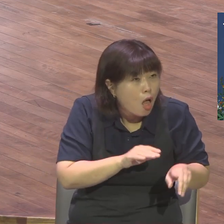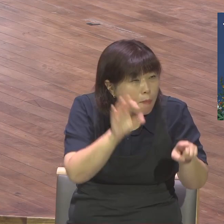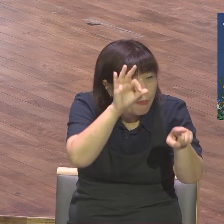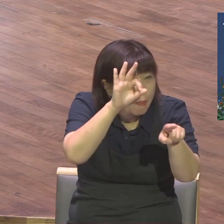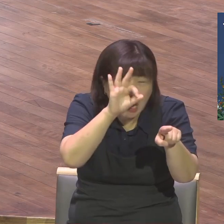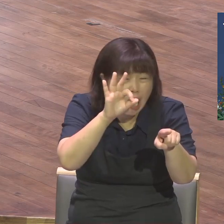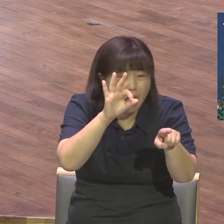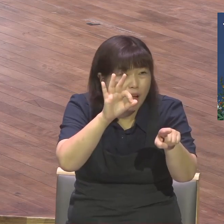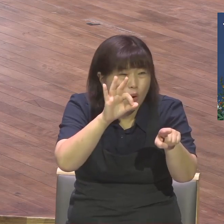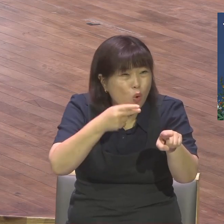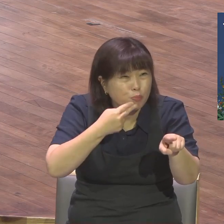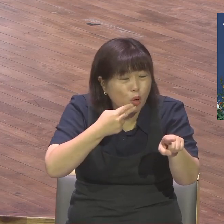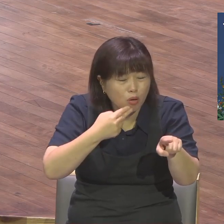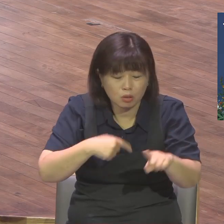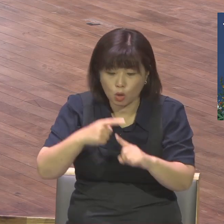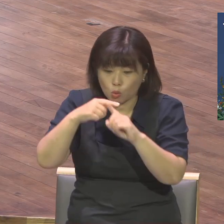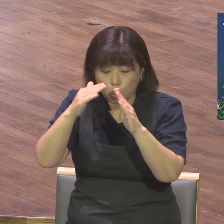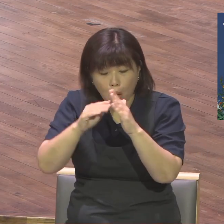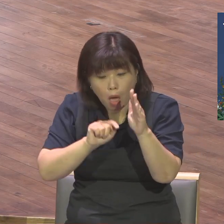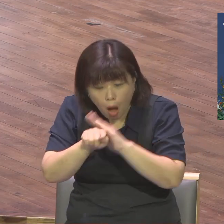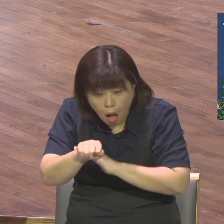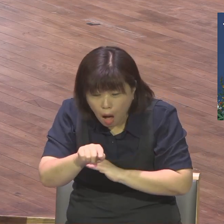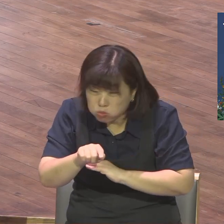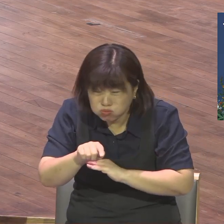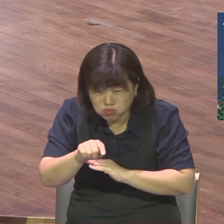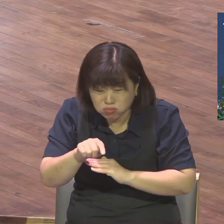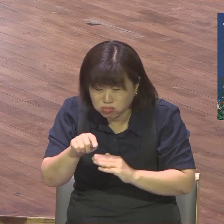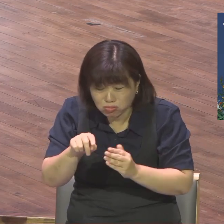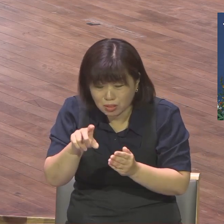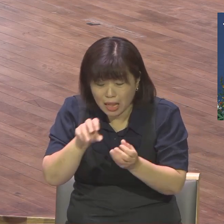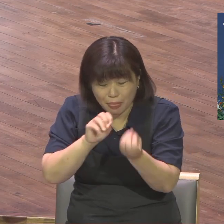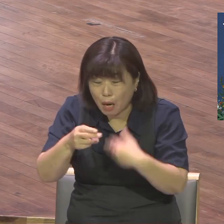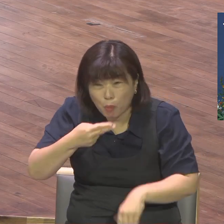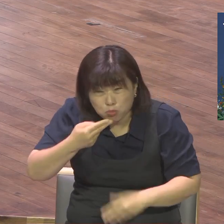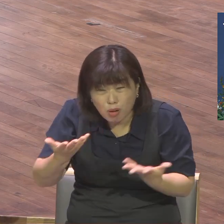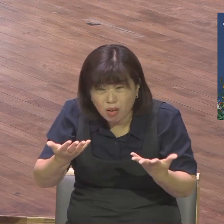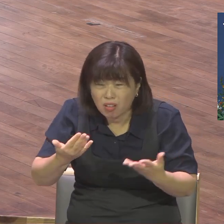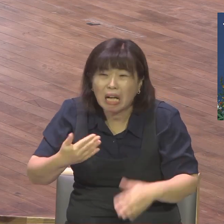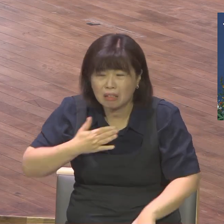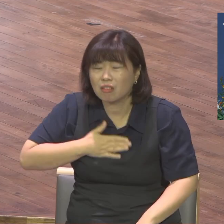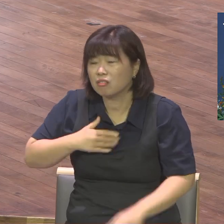죽을 맛이야. 영적으로 죽겠는데 SOS를 치고 있는데